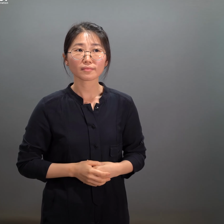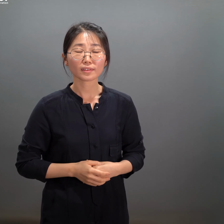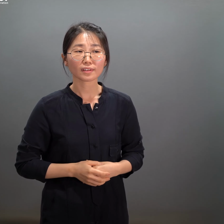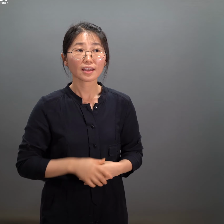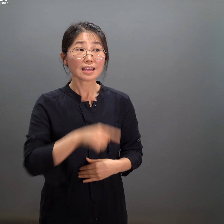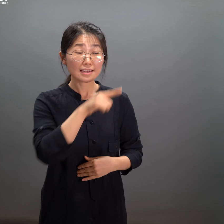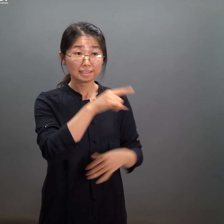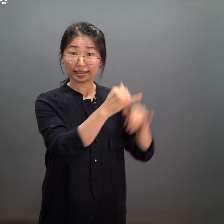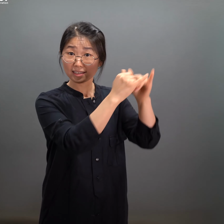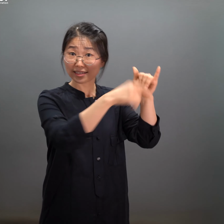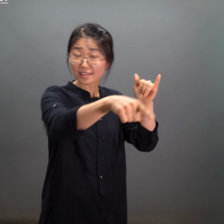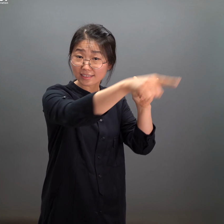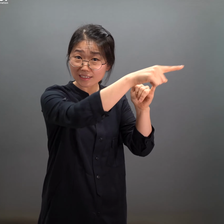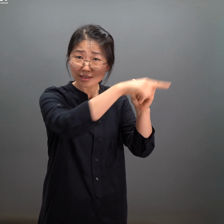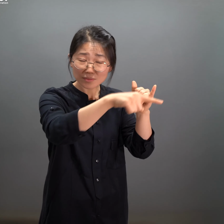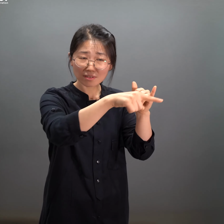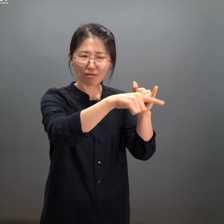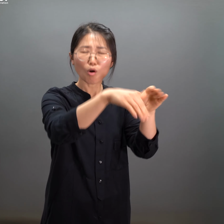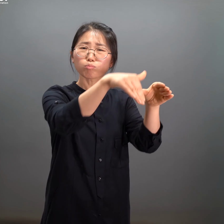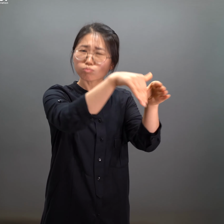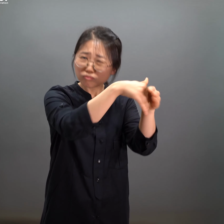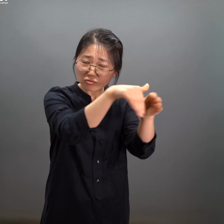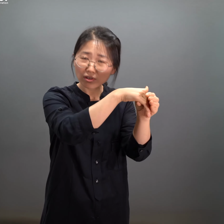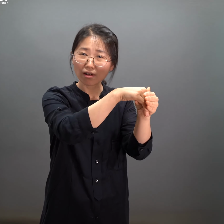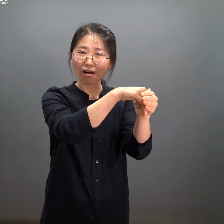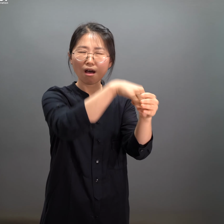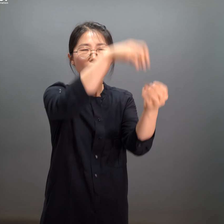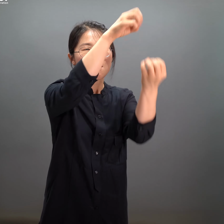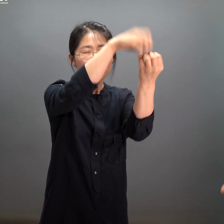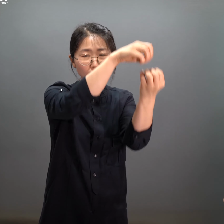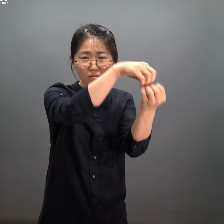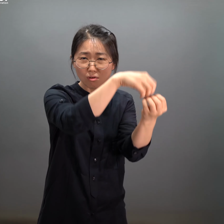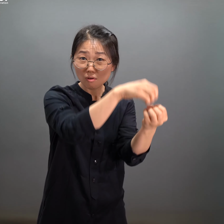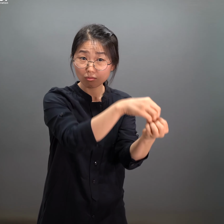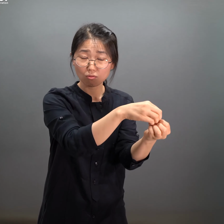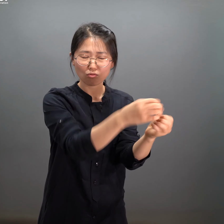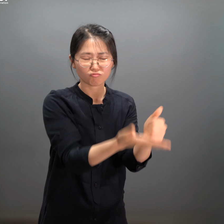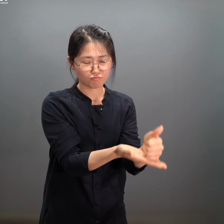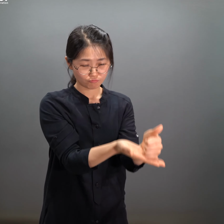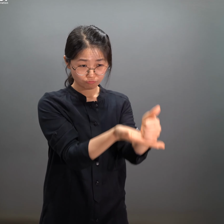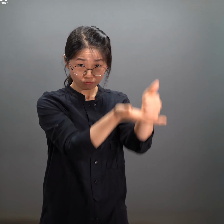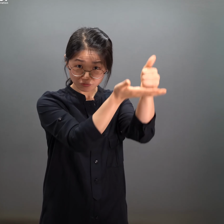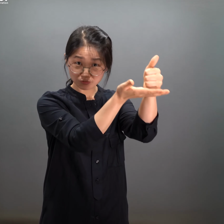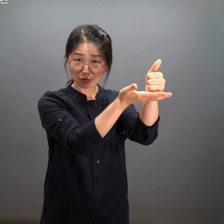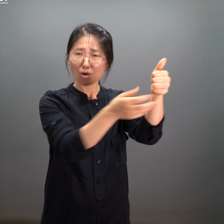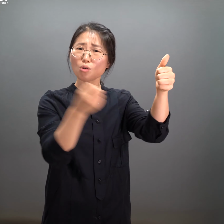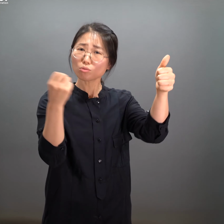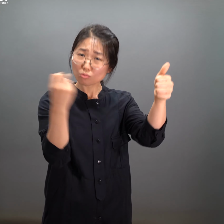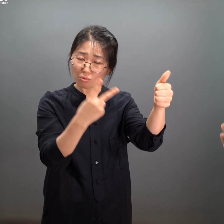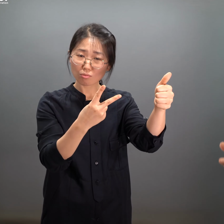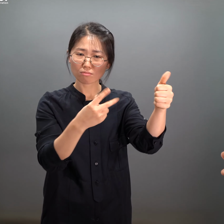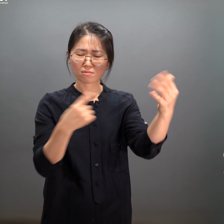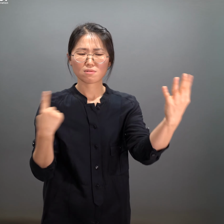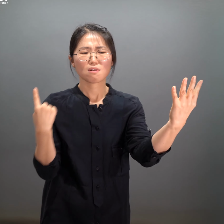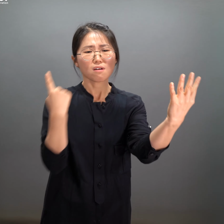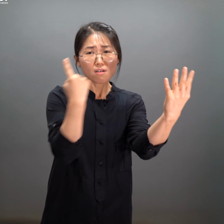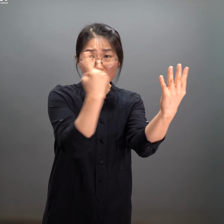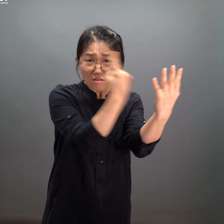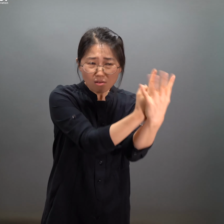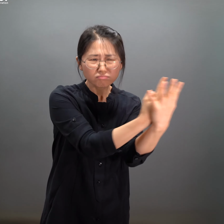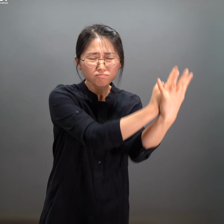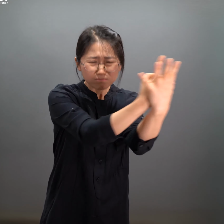땅에 살고 있는 그들의 문화와 전통을 존중해주고 또